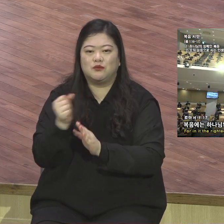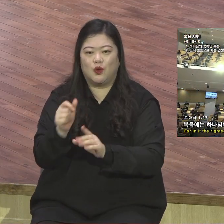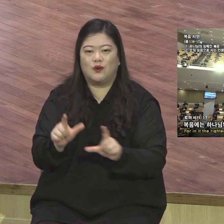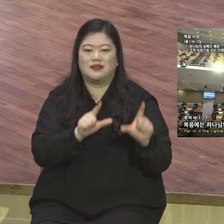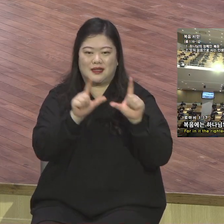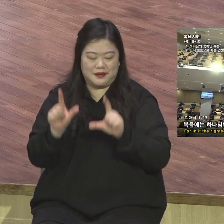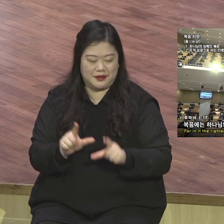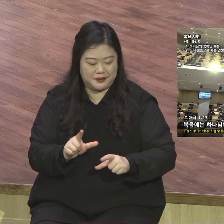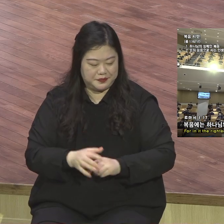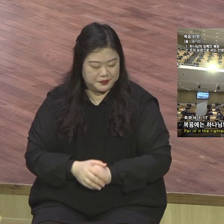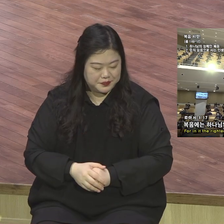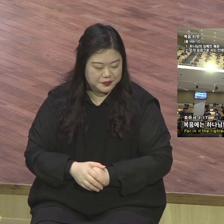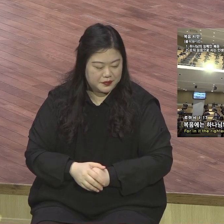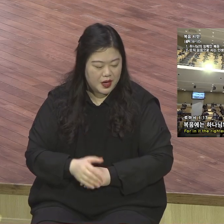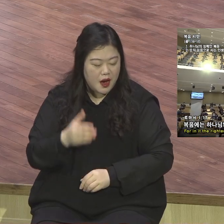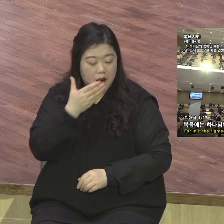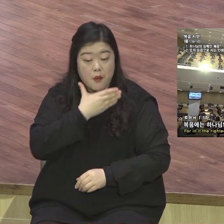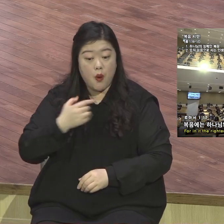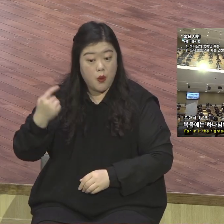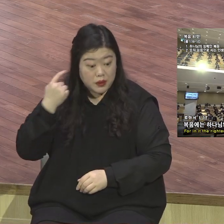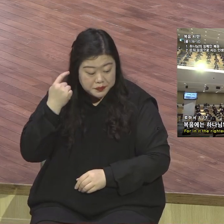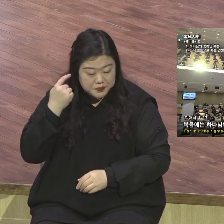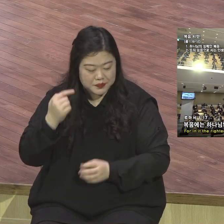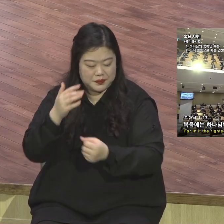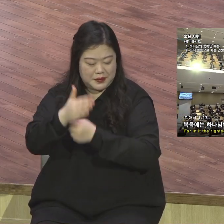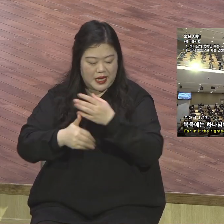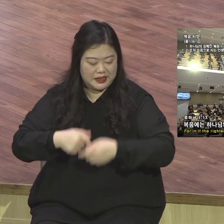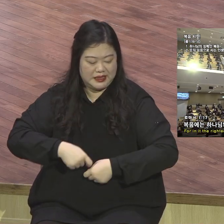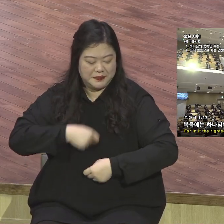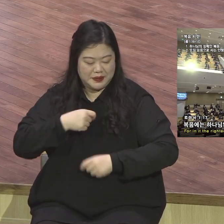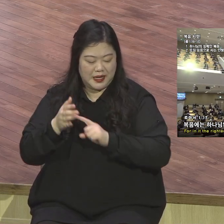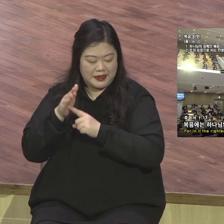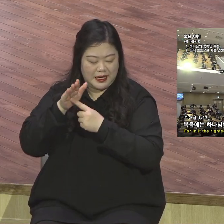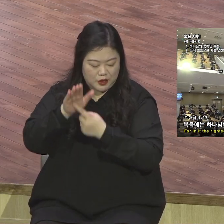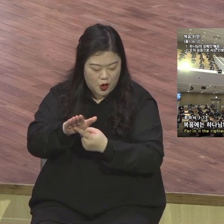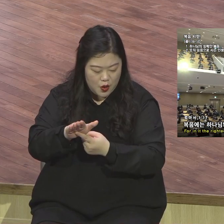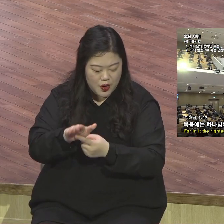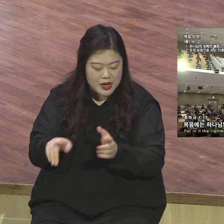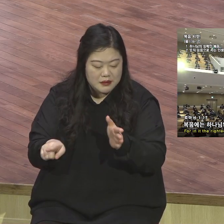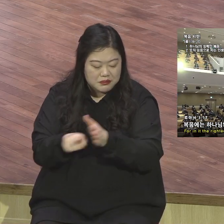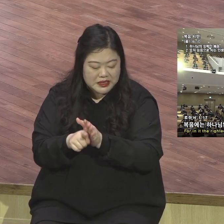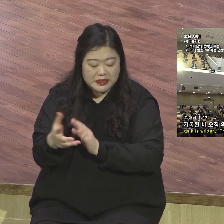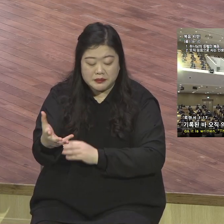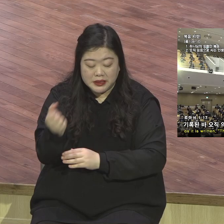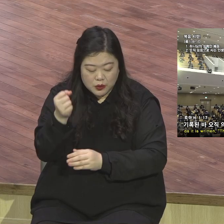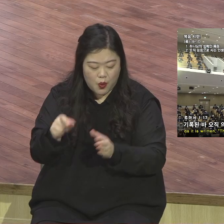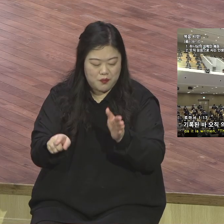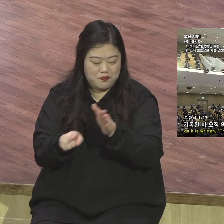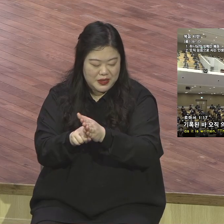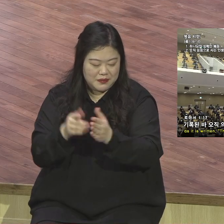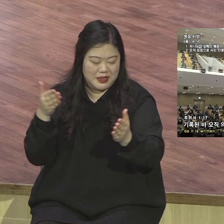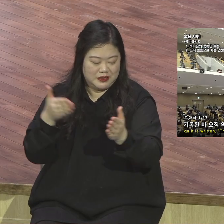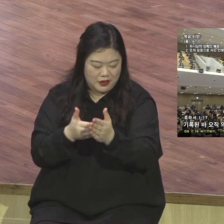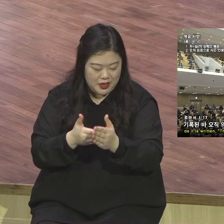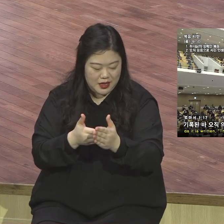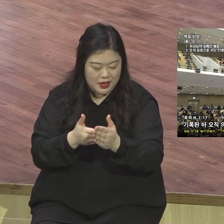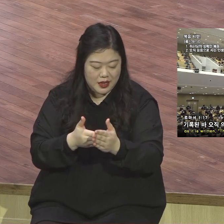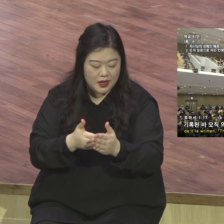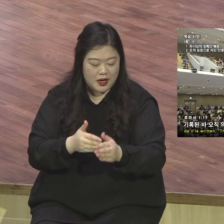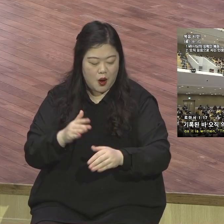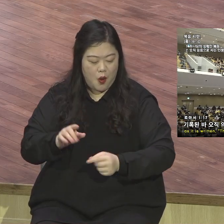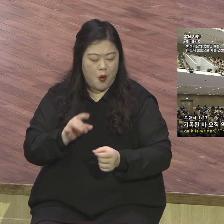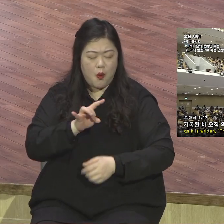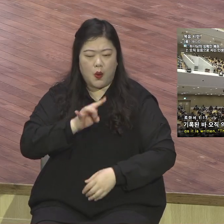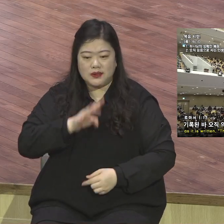복음에는 하나님의 의가 나타났어. 믿음으로 믿음에 이르게 하나니 기록된 바